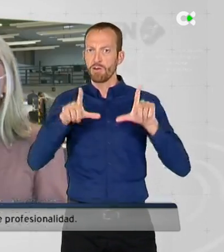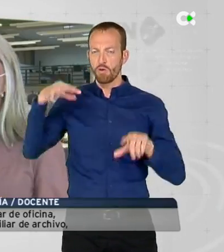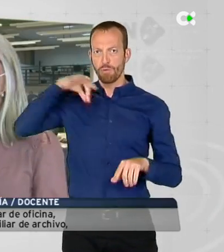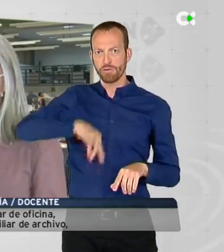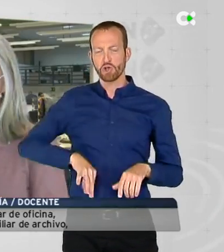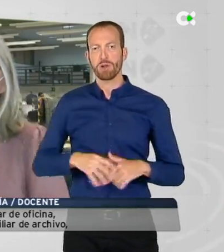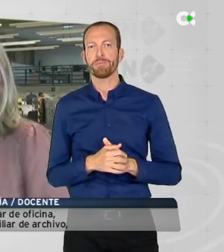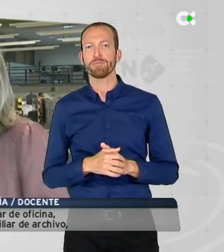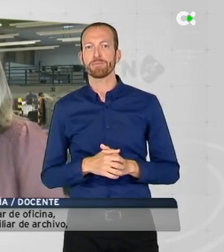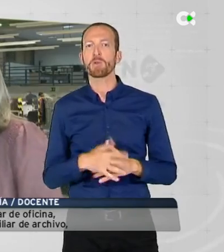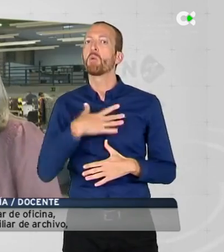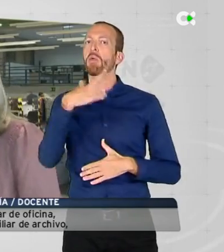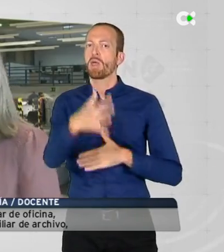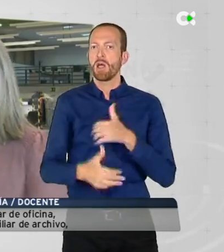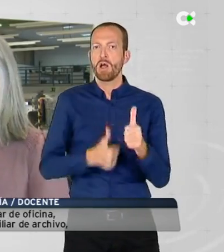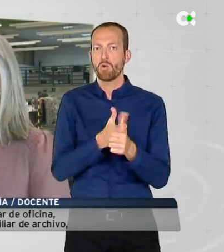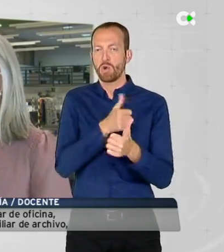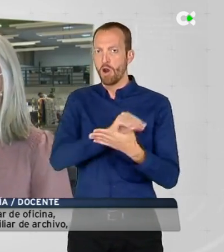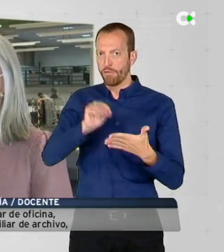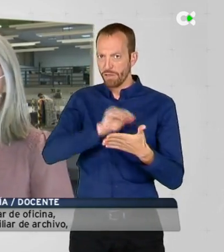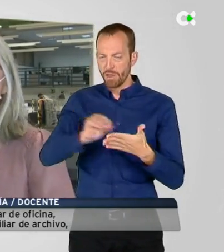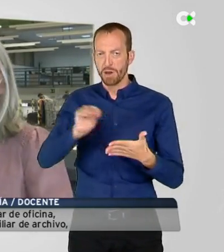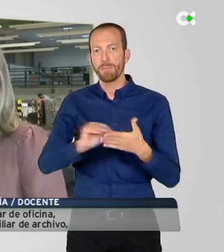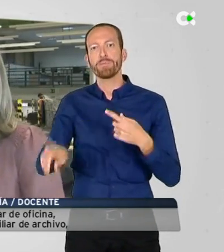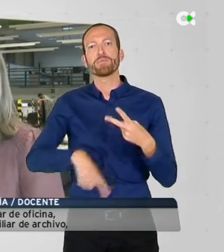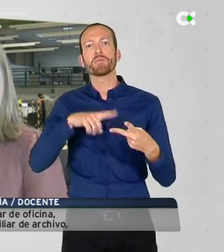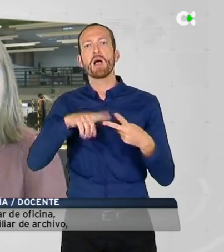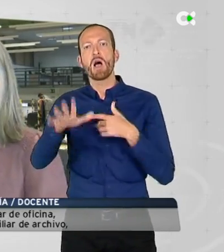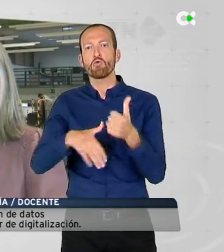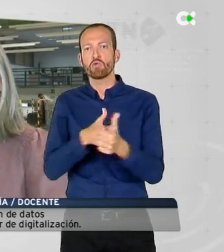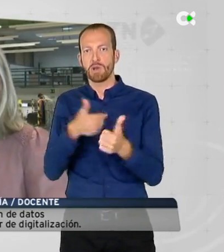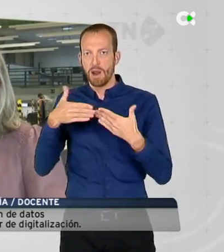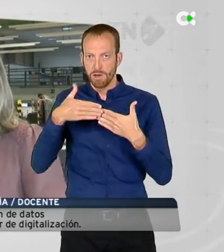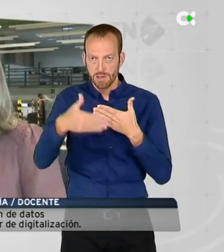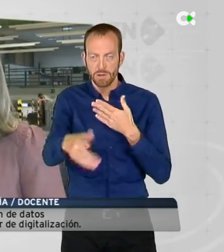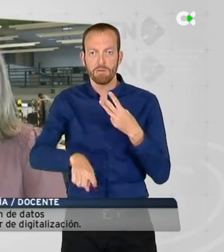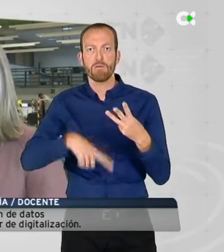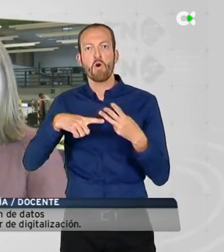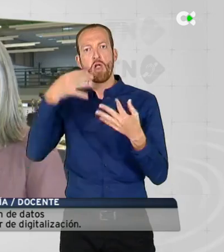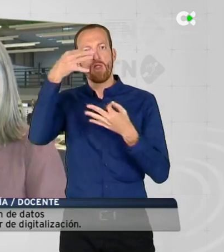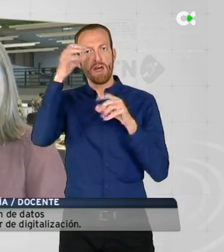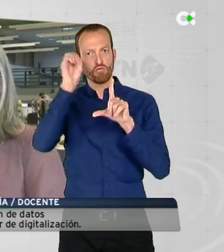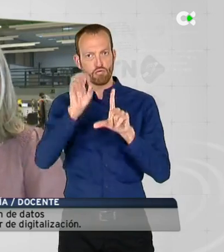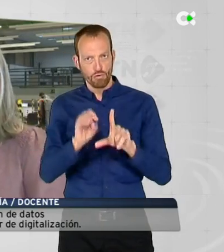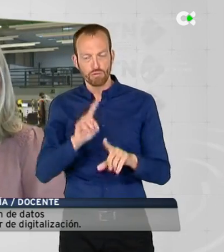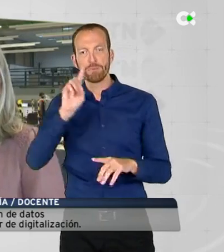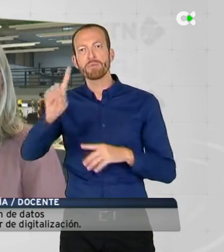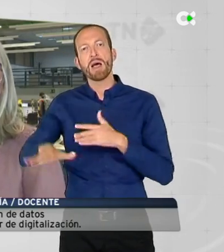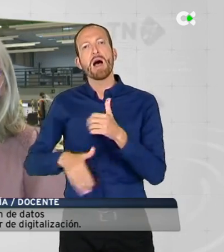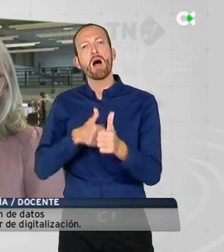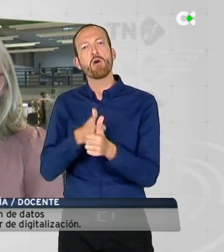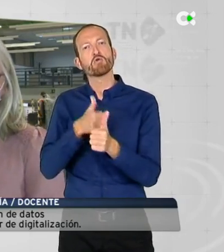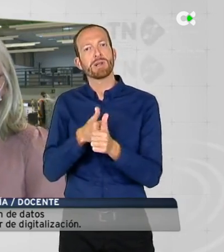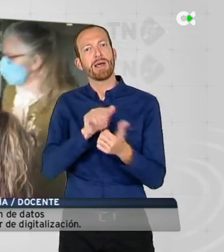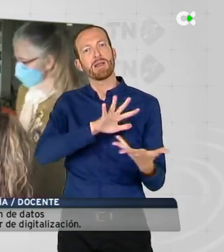Pues auxiliar de oficina, pueden auxiliar de archivo, grabación de datos y también auxiliar de